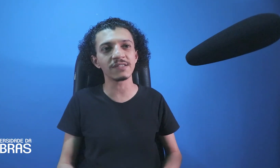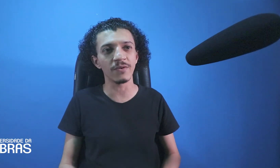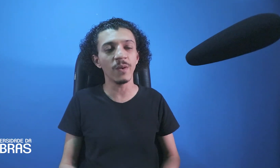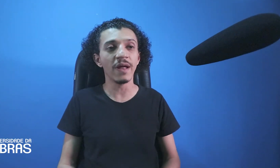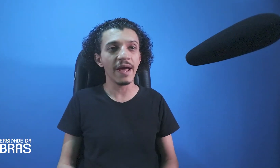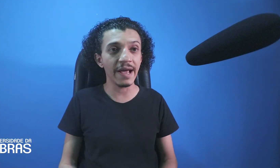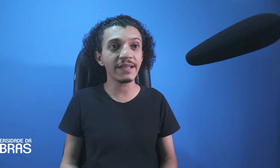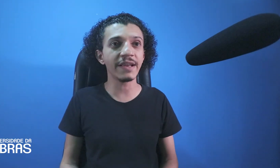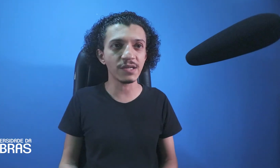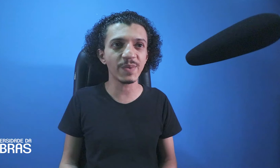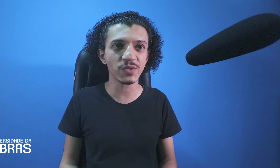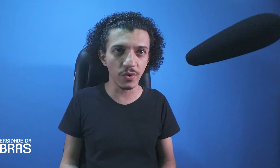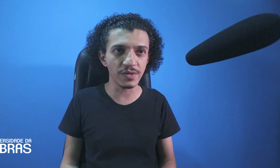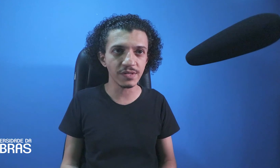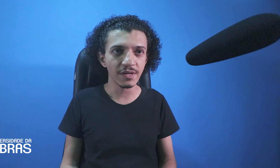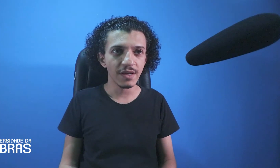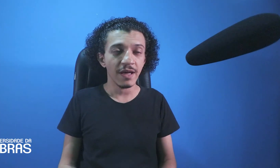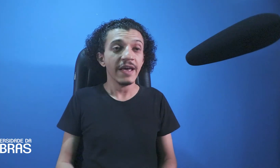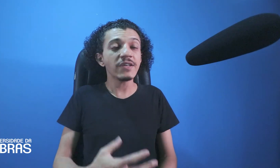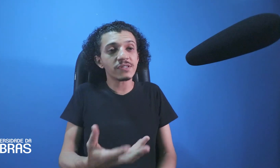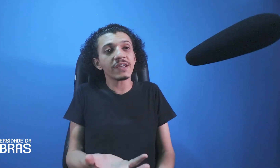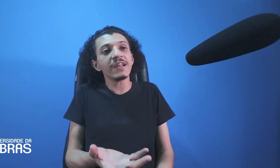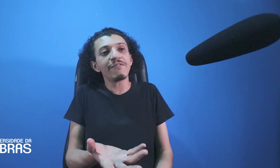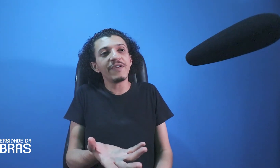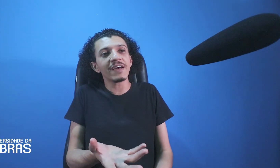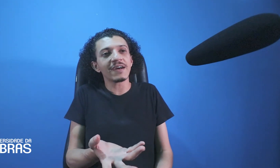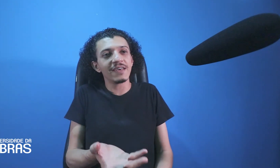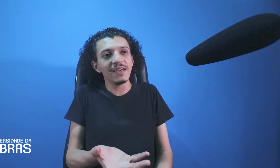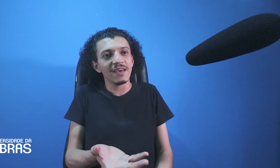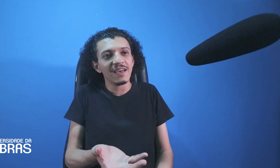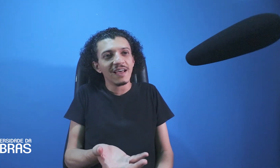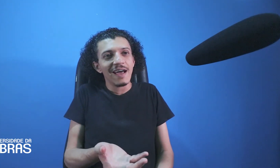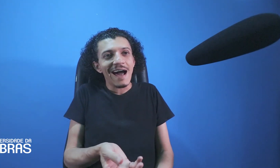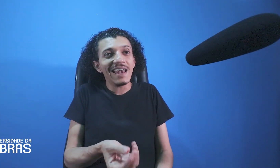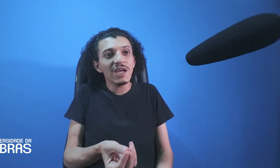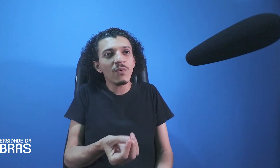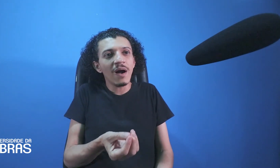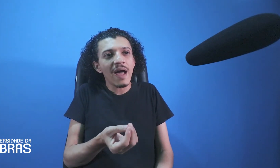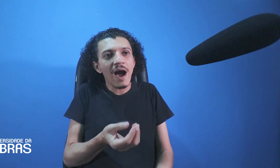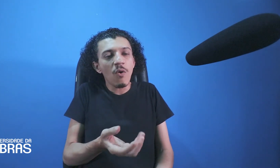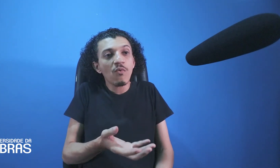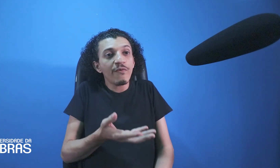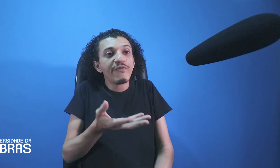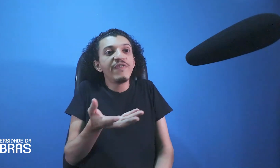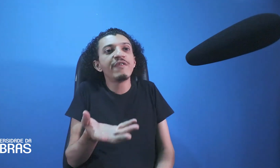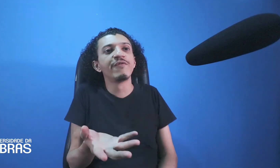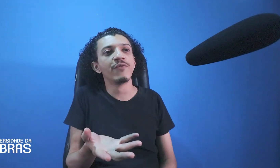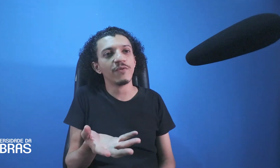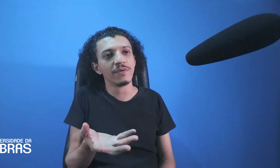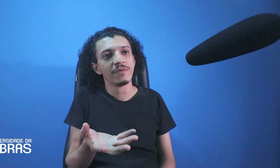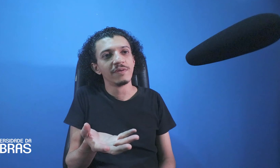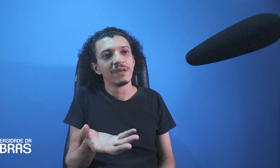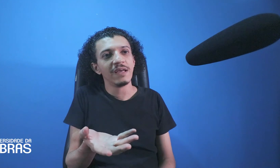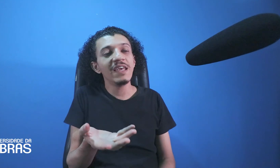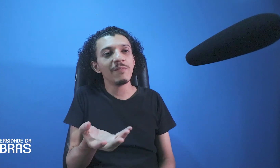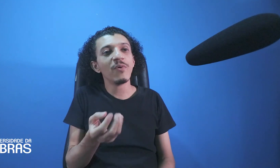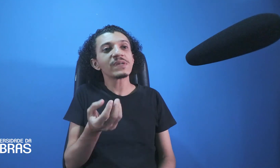interação entre as pessoas. Isso significa que a língua é algo vivo, e por